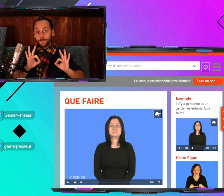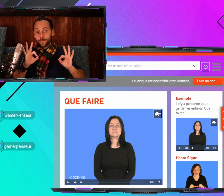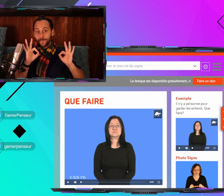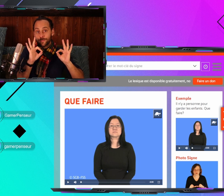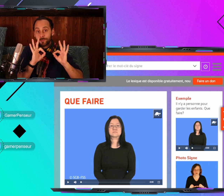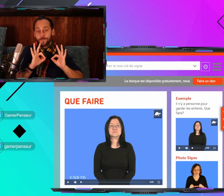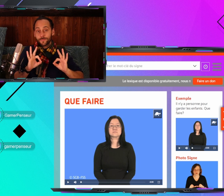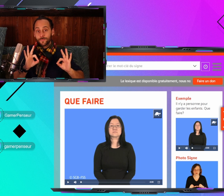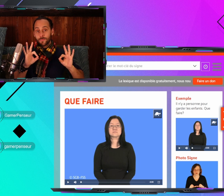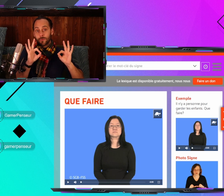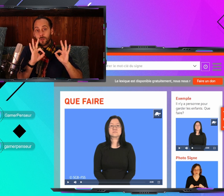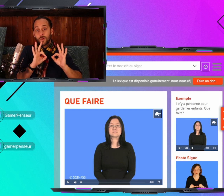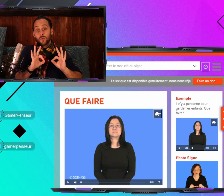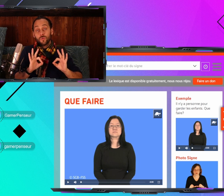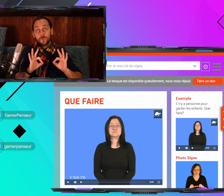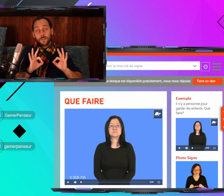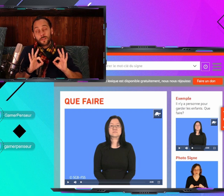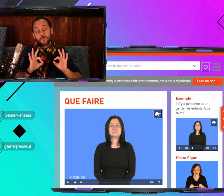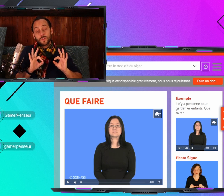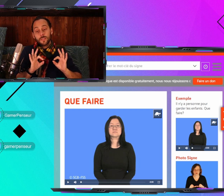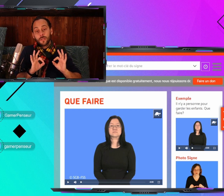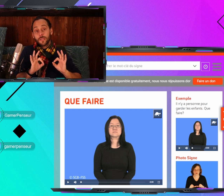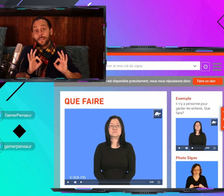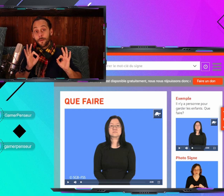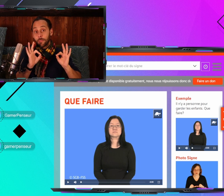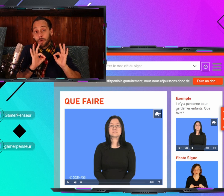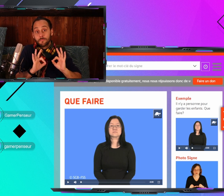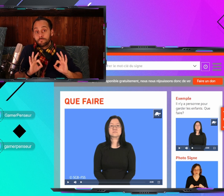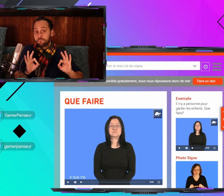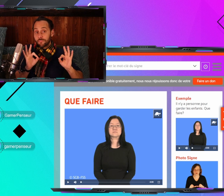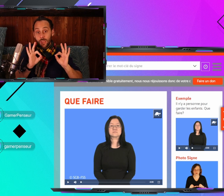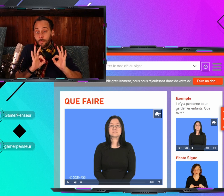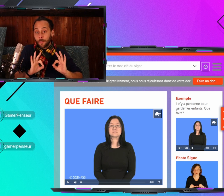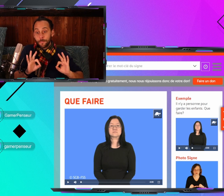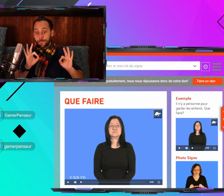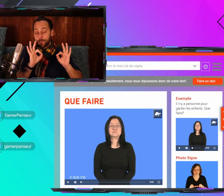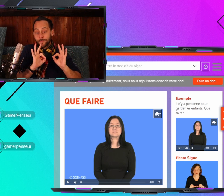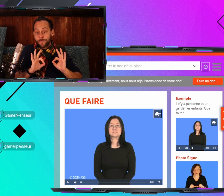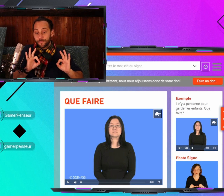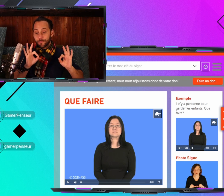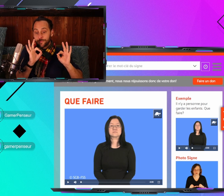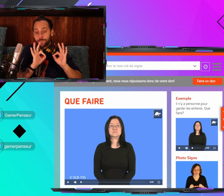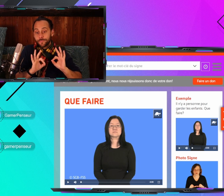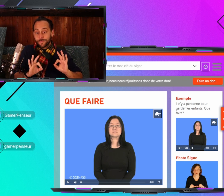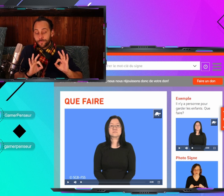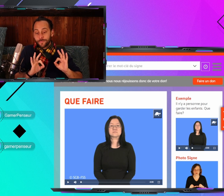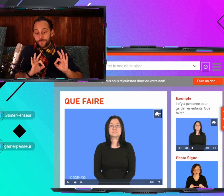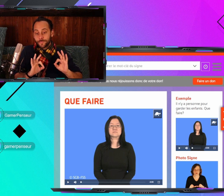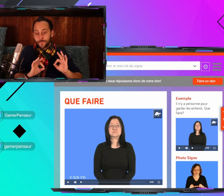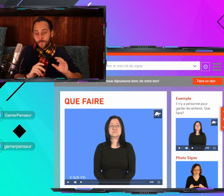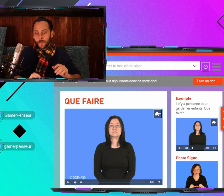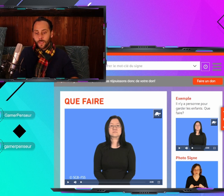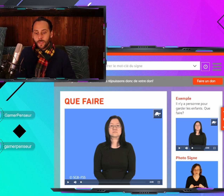Personne. Ou ça veut aussi dire il n'y a pas. Il n'y a pas.